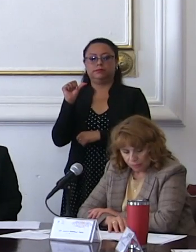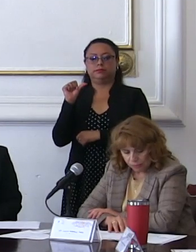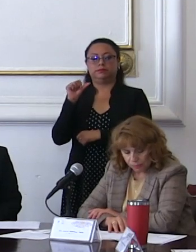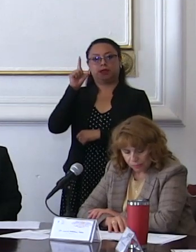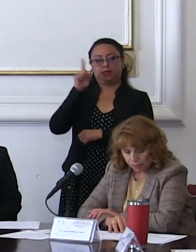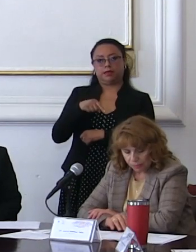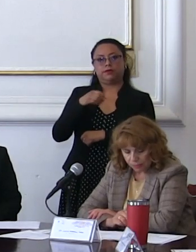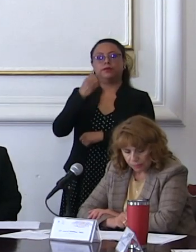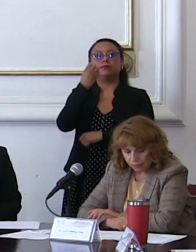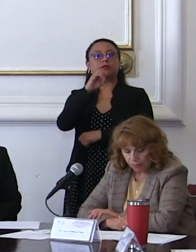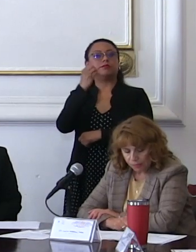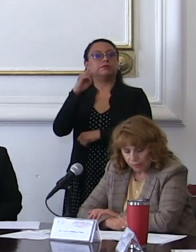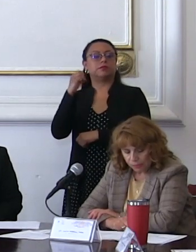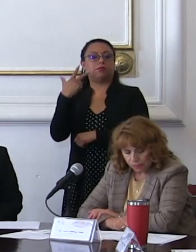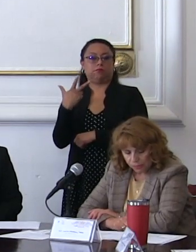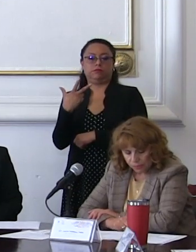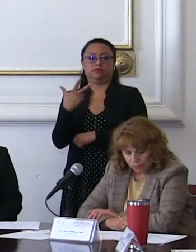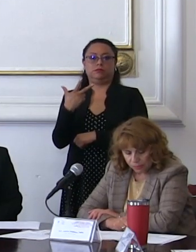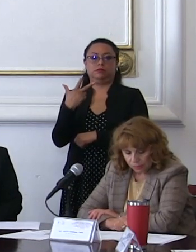diagonal